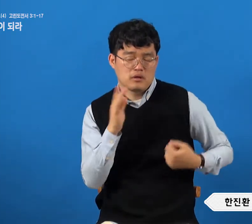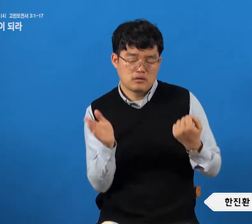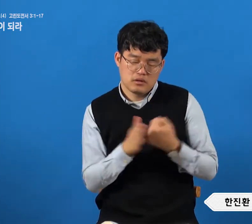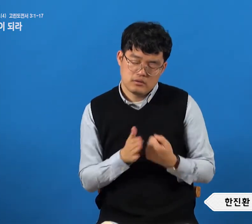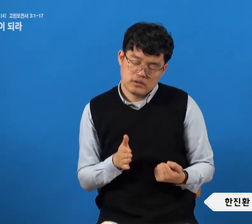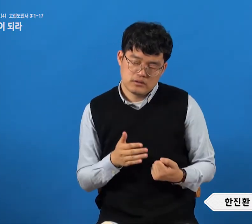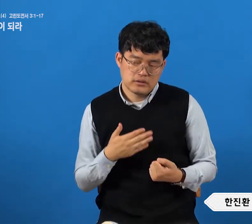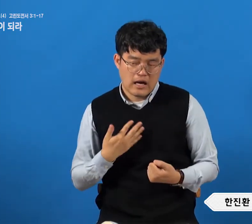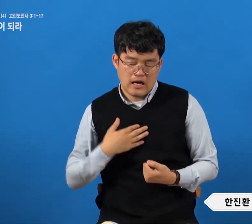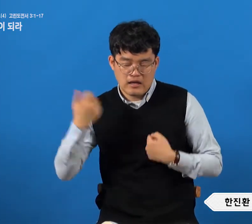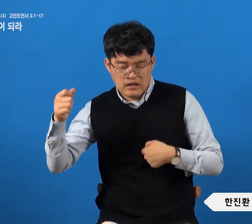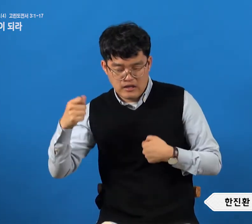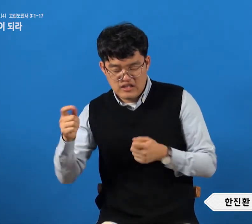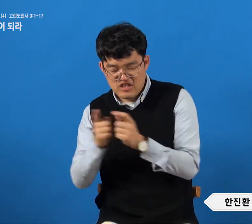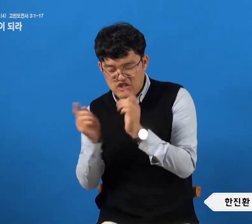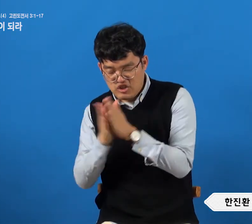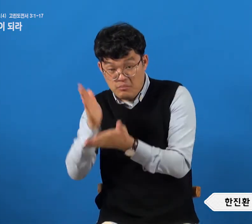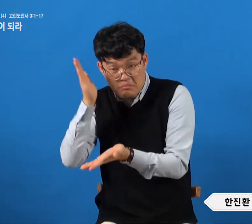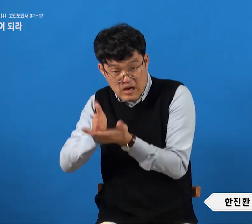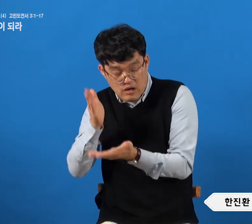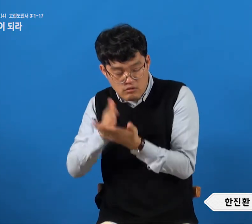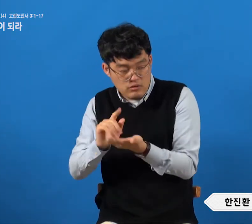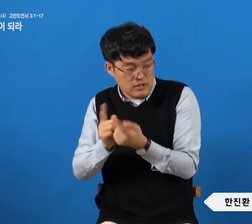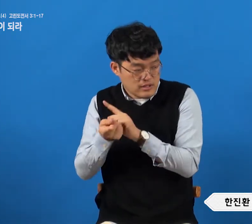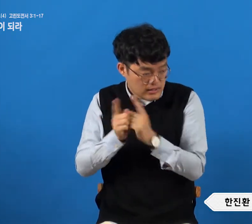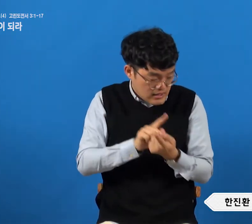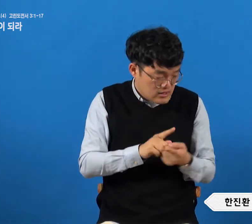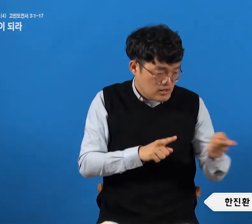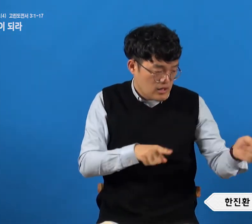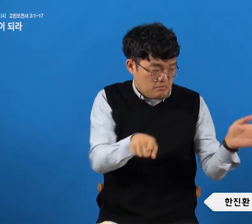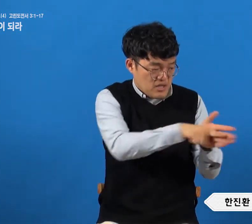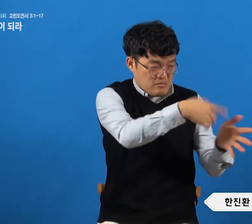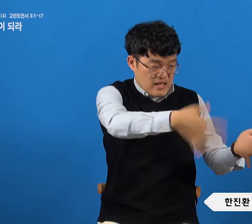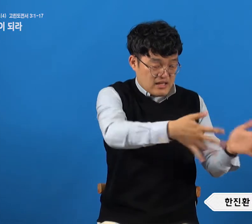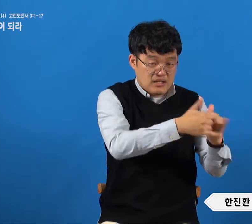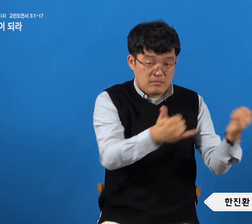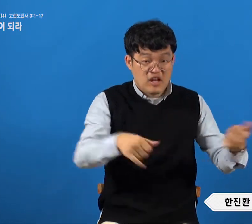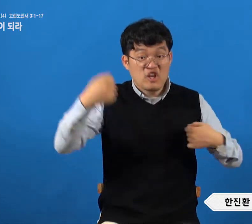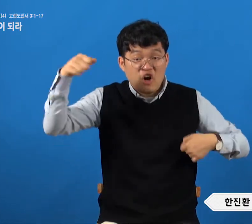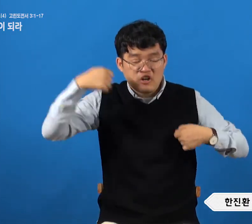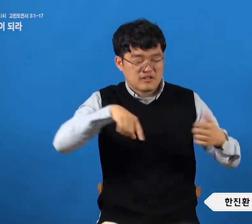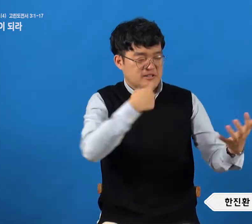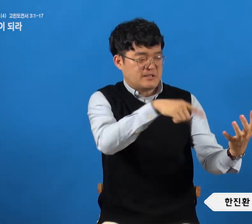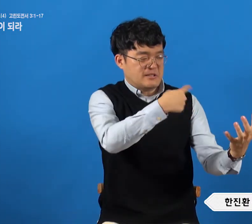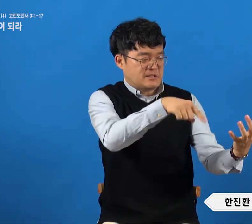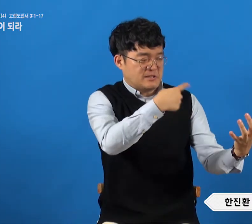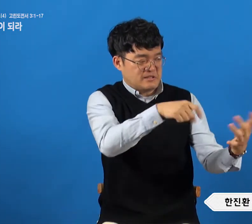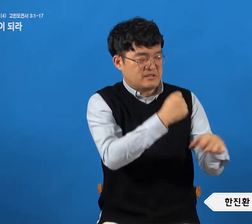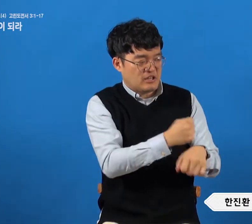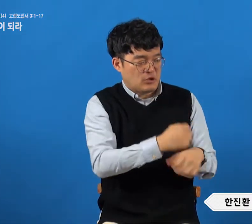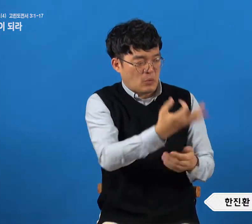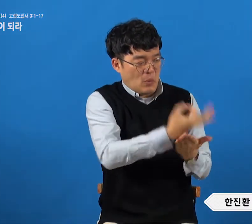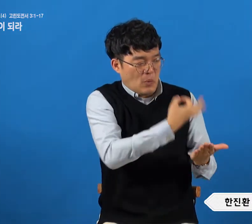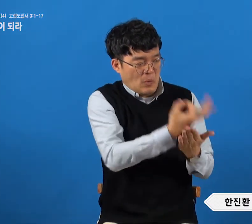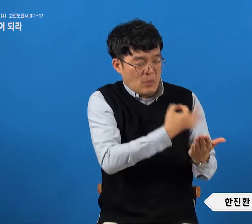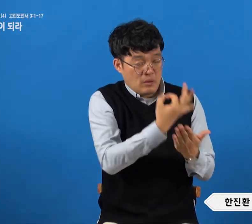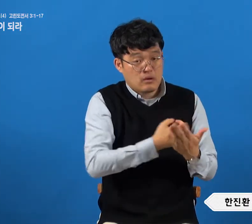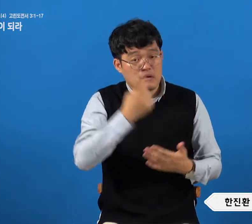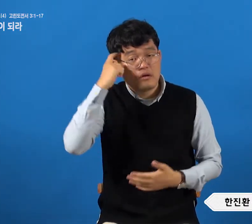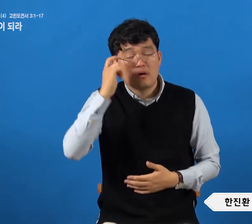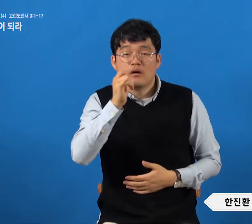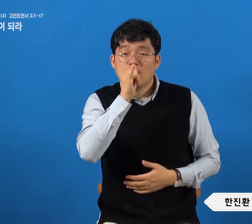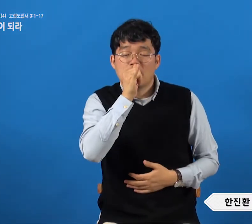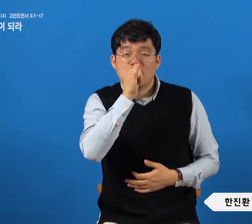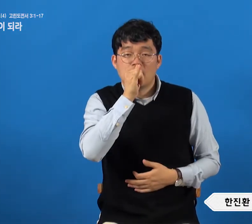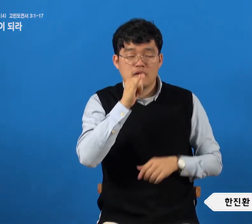다른 불신자들에게 연기를 가르치는 것으로 생계를 유지하도록 그렇게 결심을 했습니다. 그